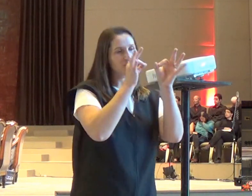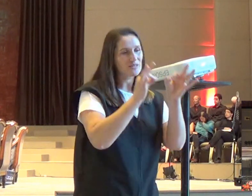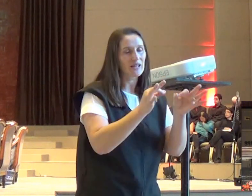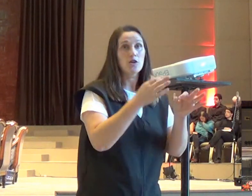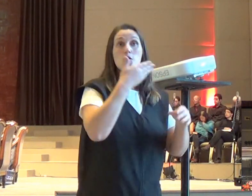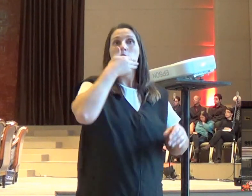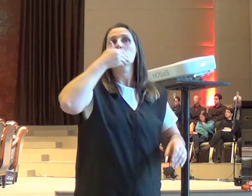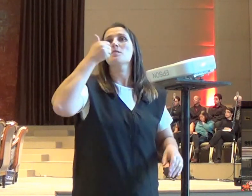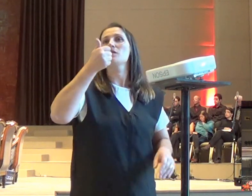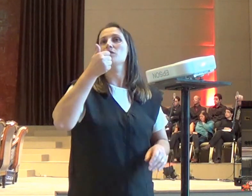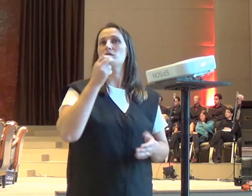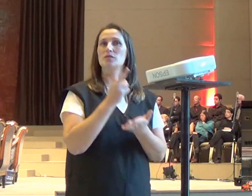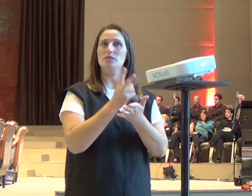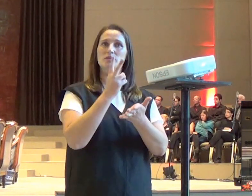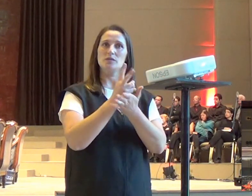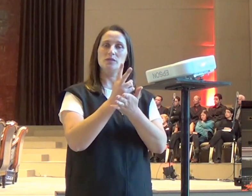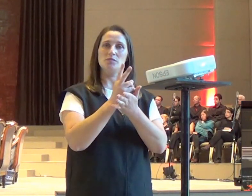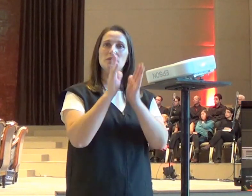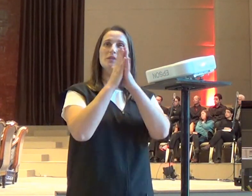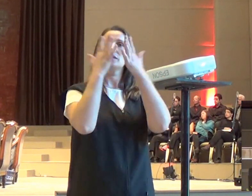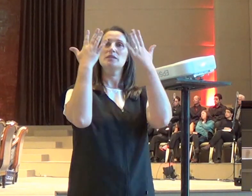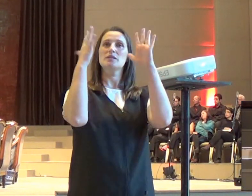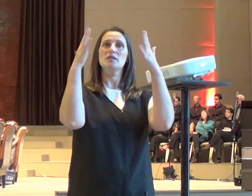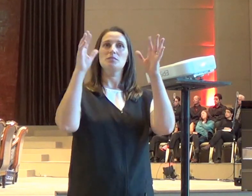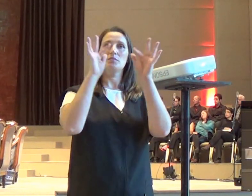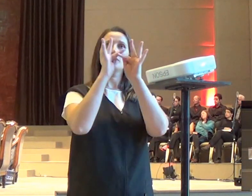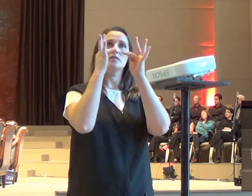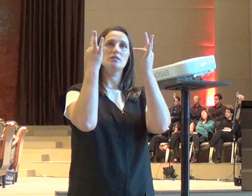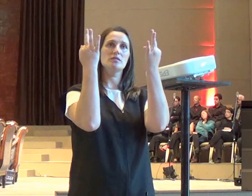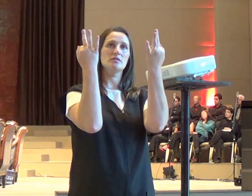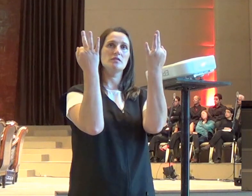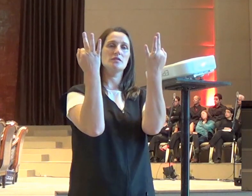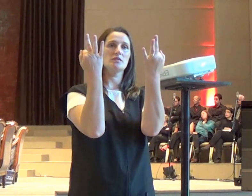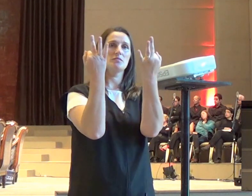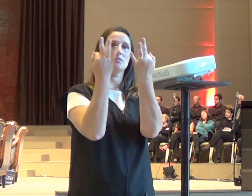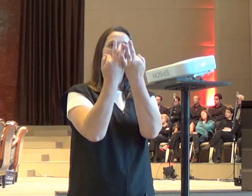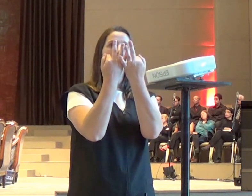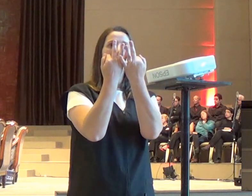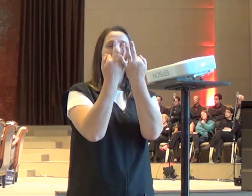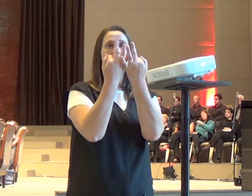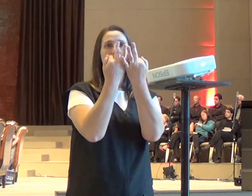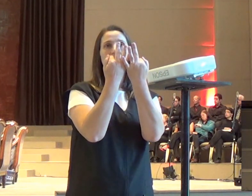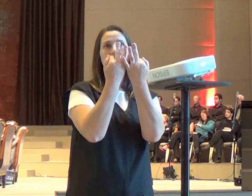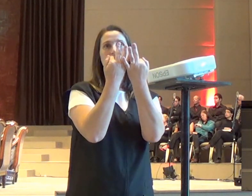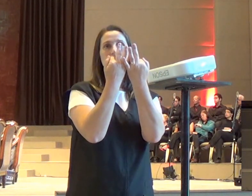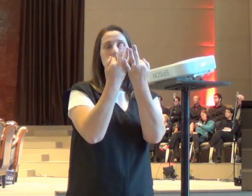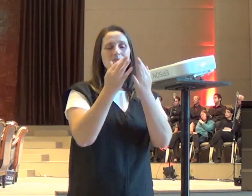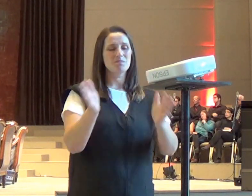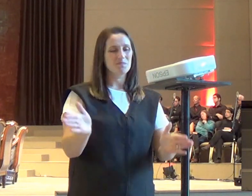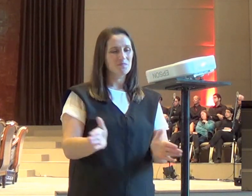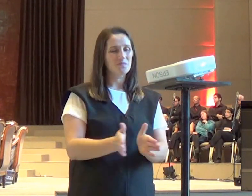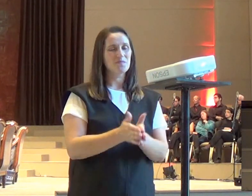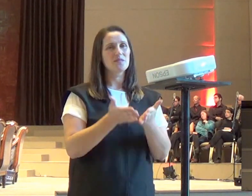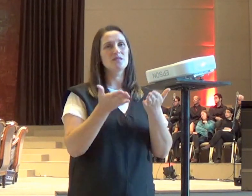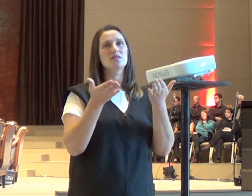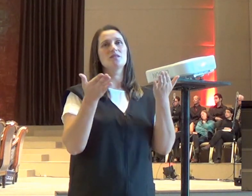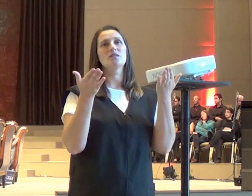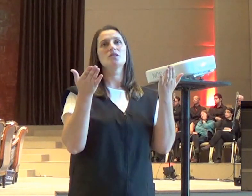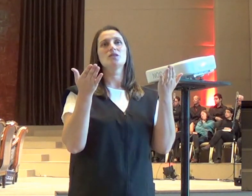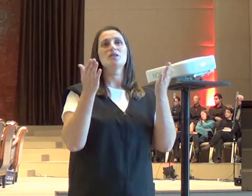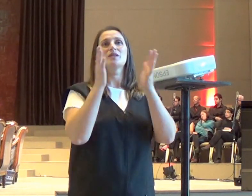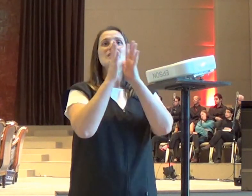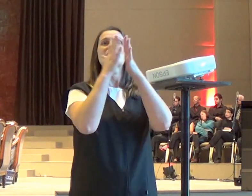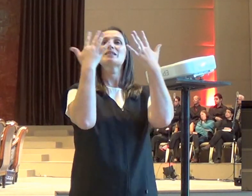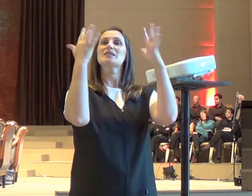melhorar e a gente pode celebrar a família gente que coisa tremenda é poder celebrar a família